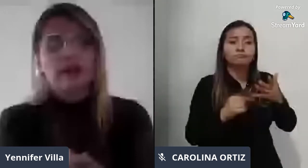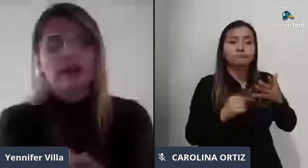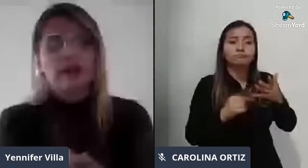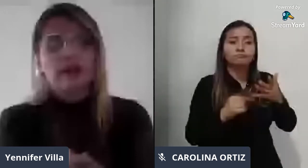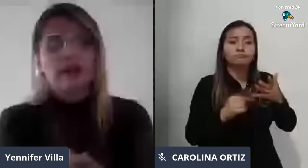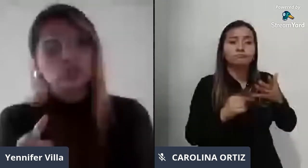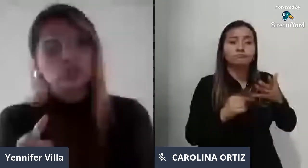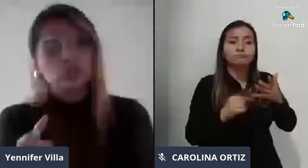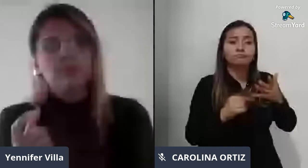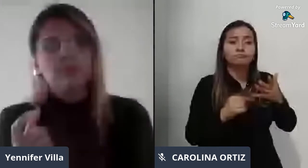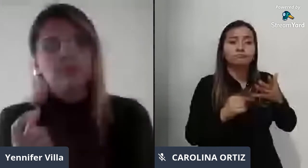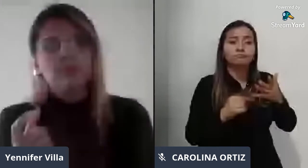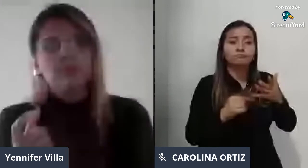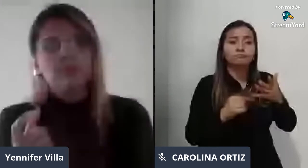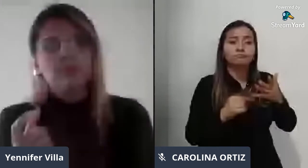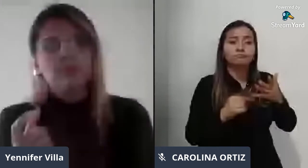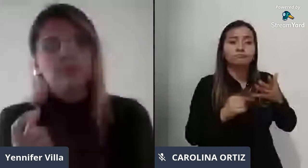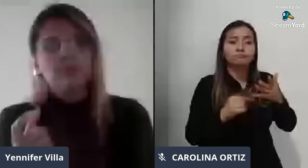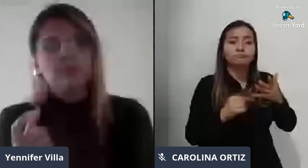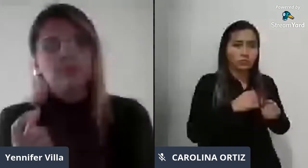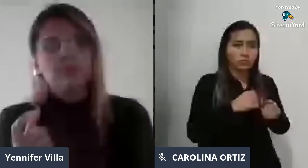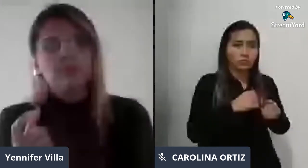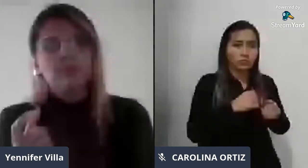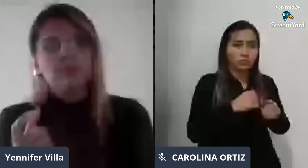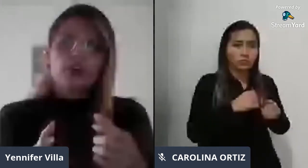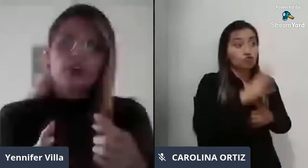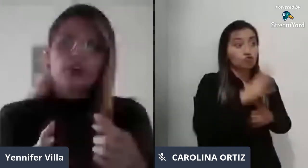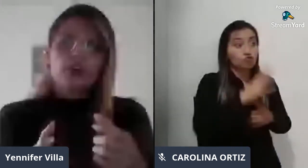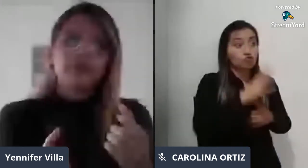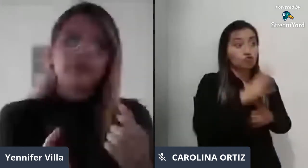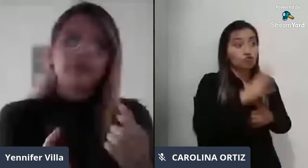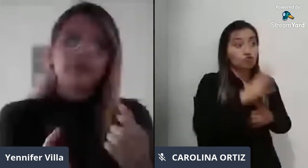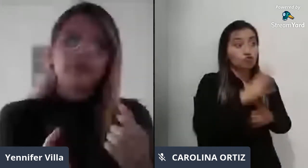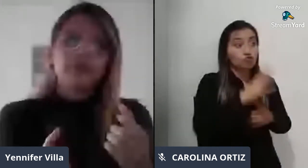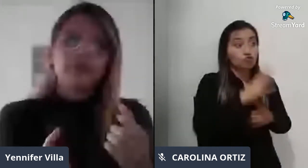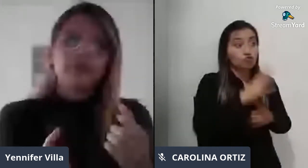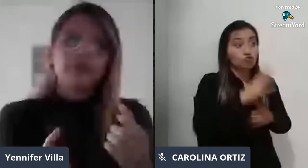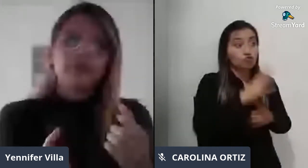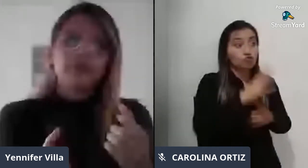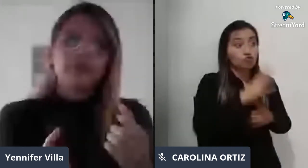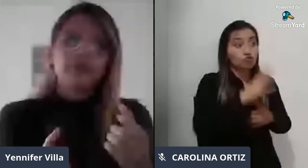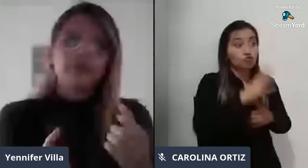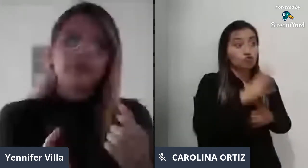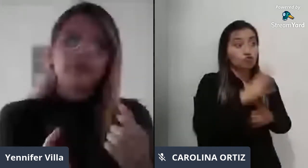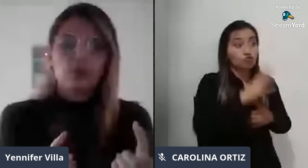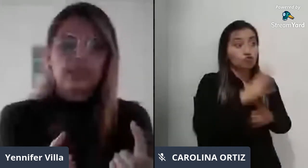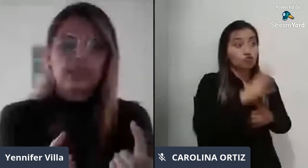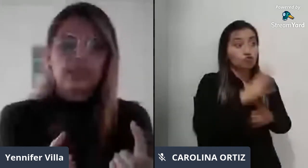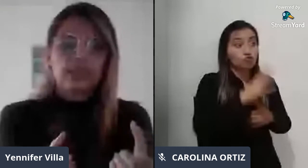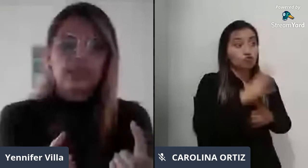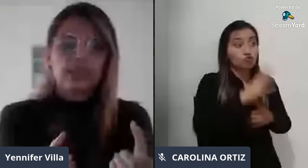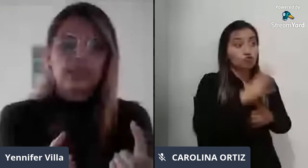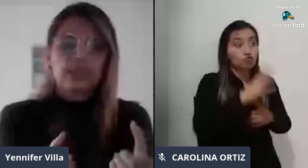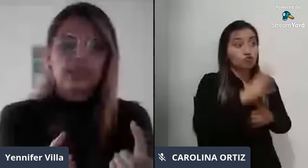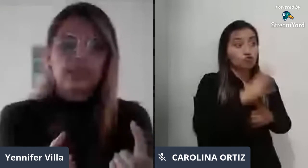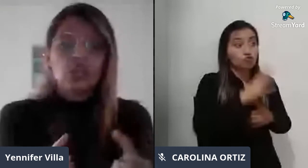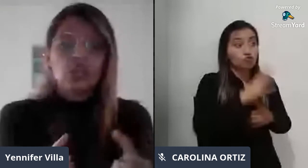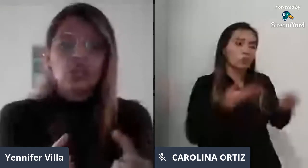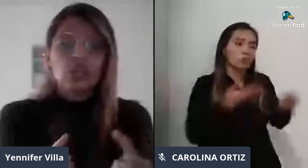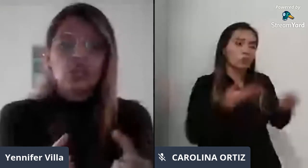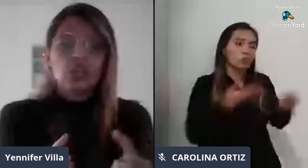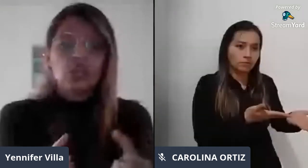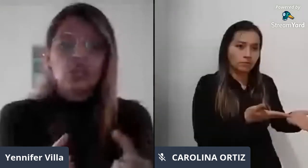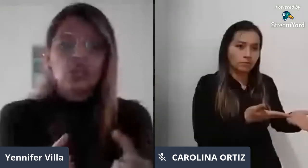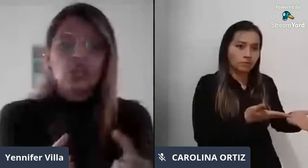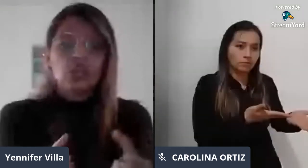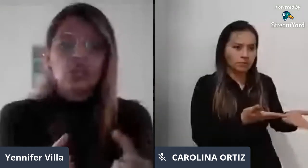no violencia intrafamiliar no reduce la violencia intrafamiliar en el caso de Bogotá. Lo que hace es que deja, impide que